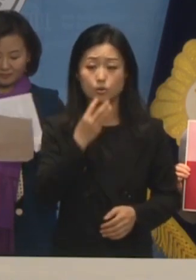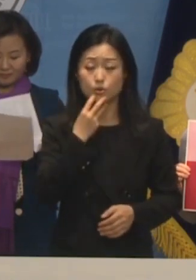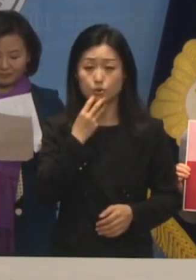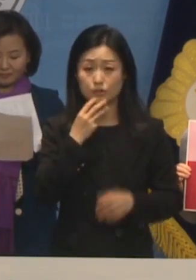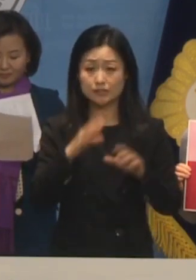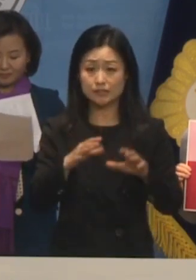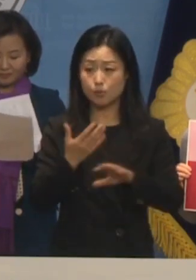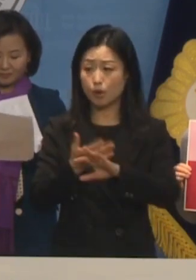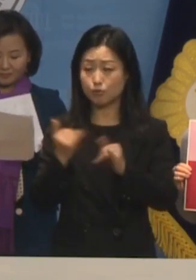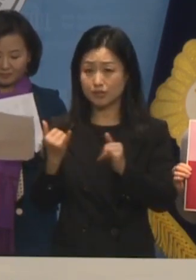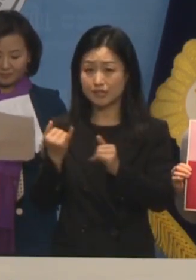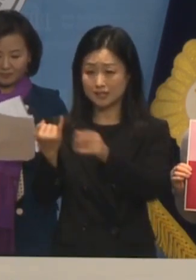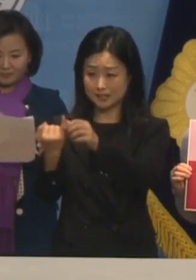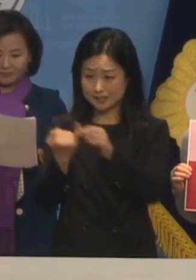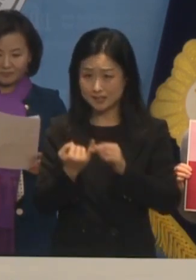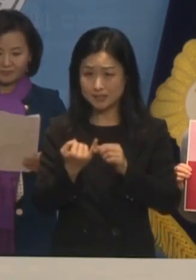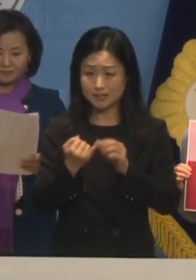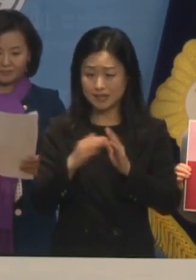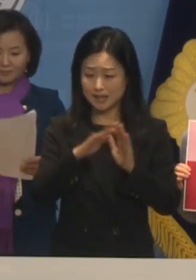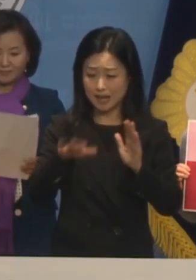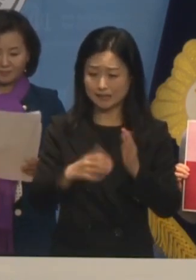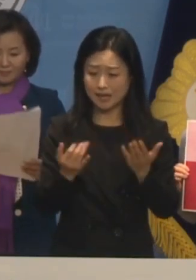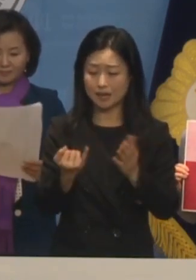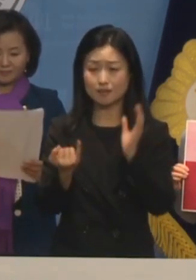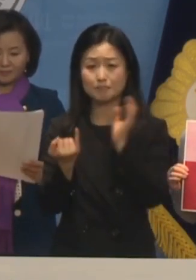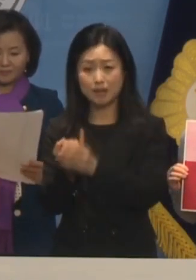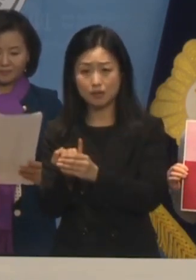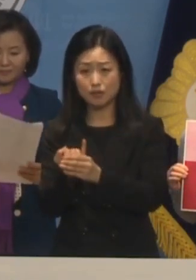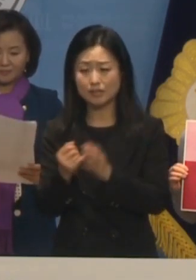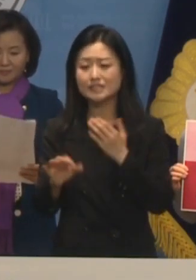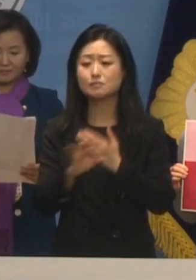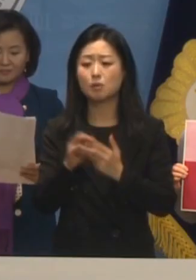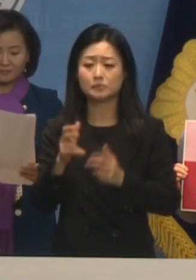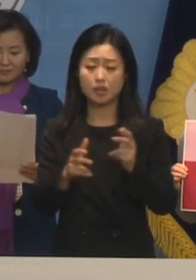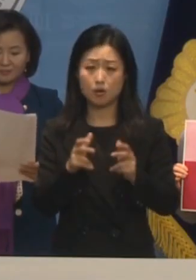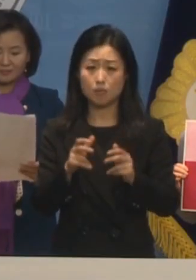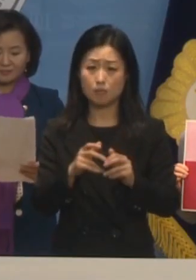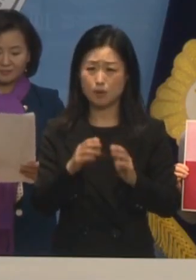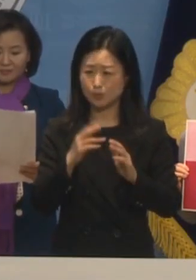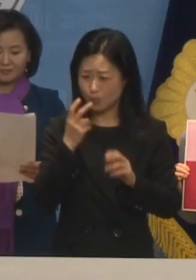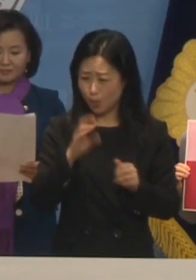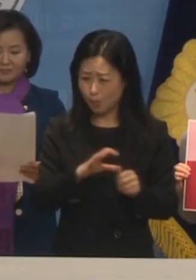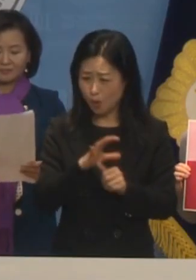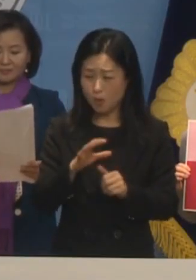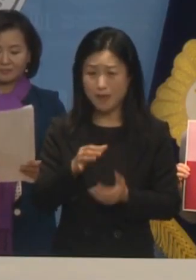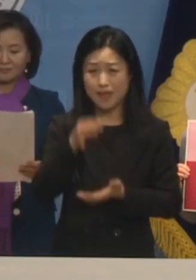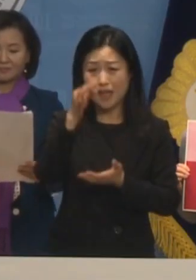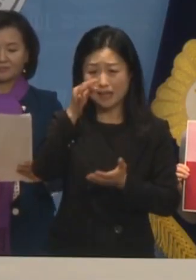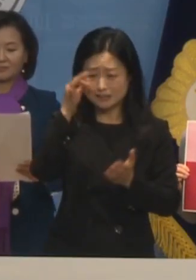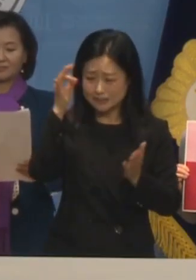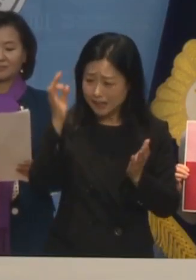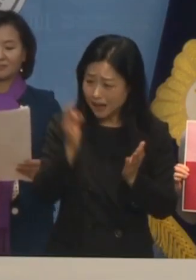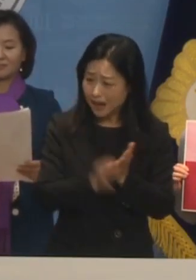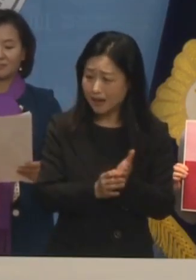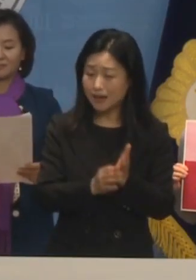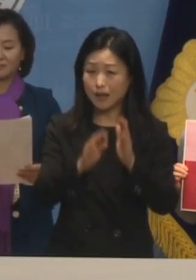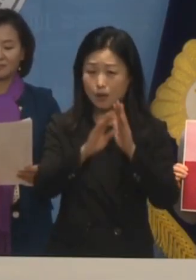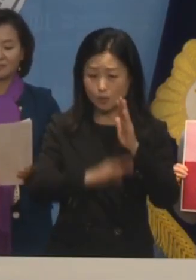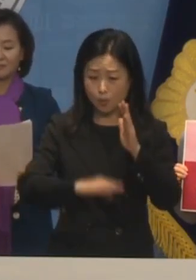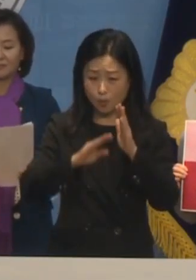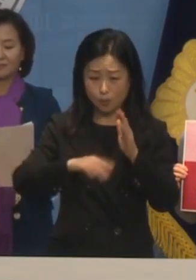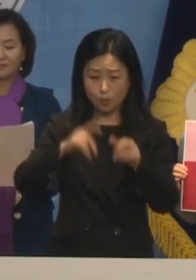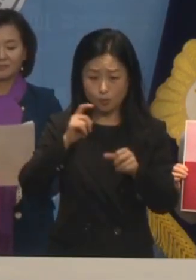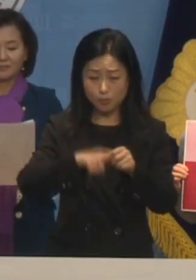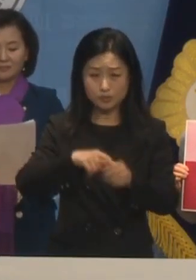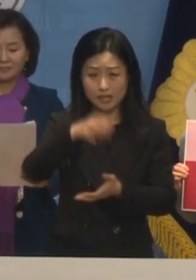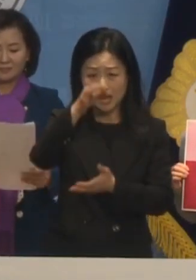외국인 가사관리사 시범사업 등 사례만 보더라도 돌봄의 가치 하락과 공공성을 파괴하는 일이